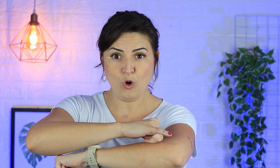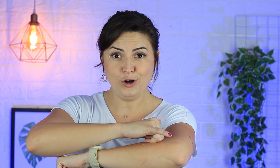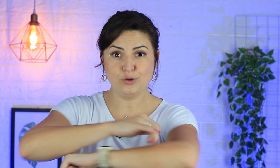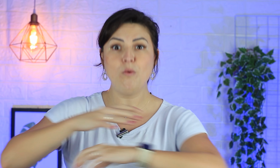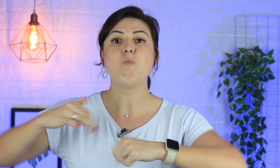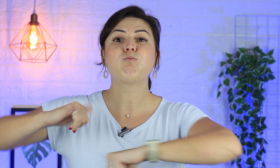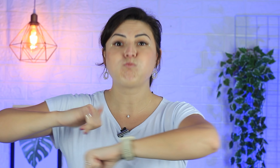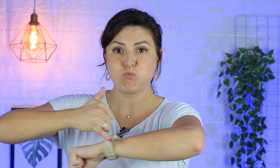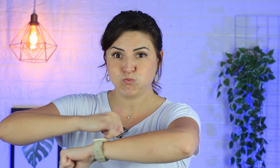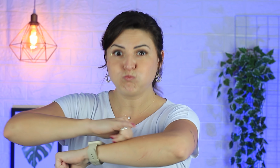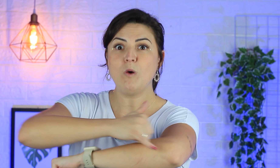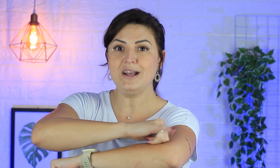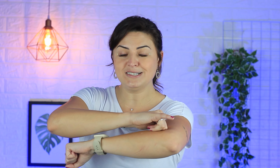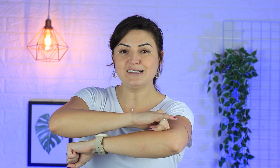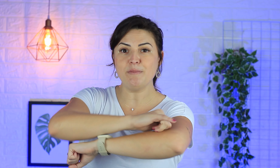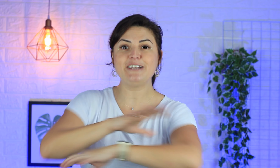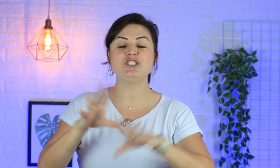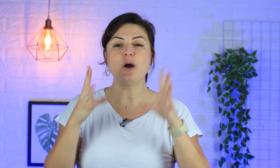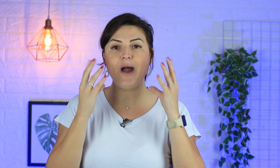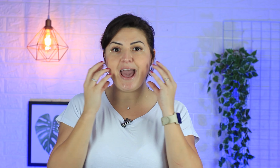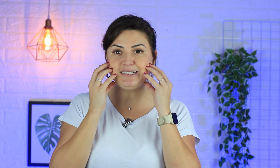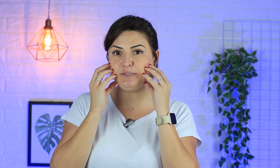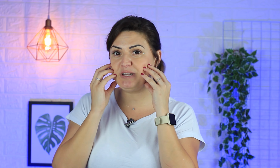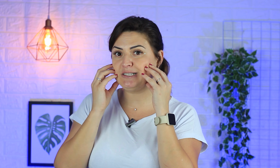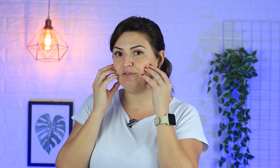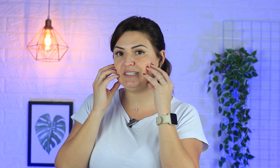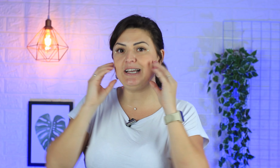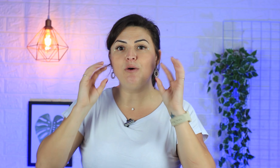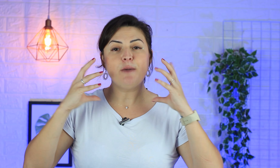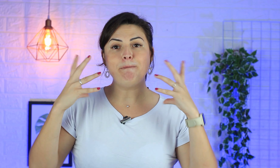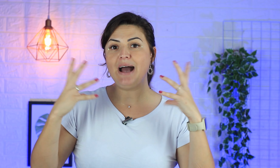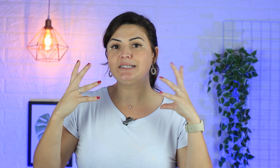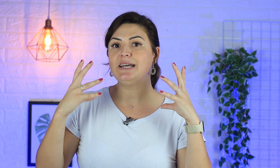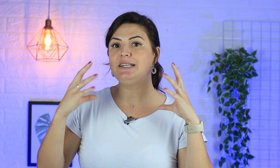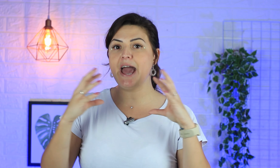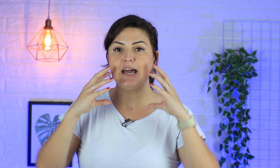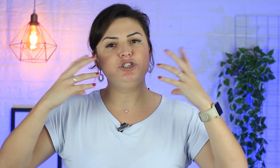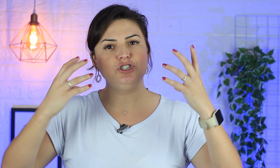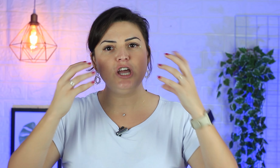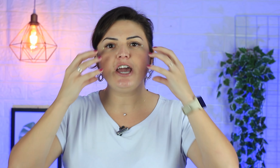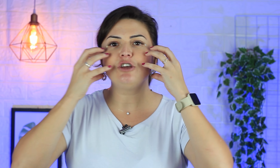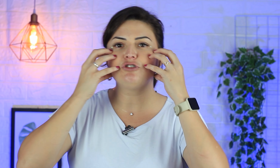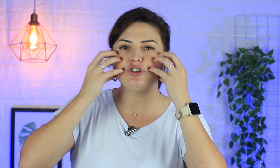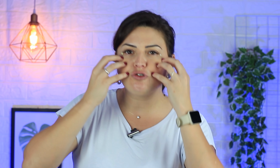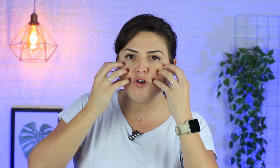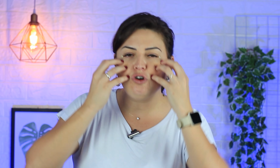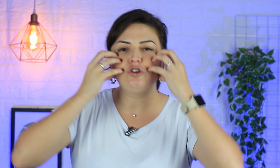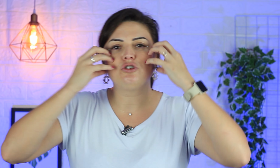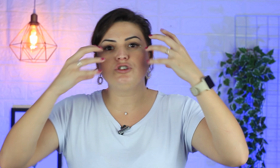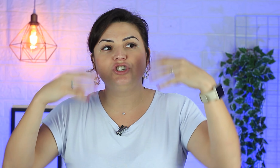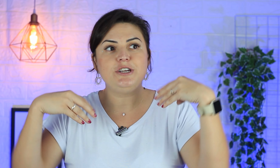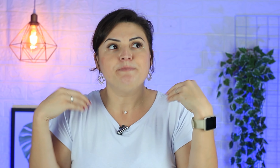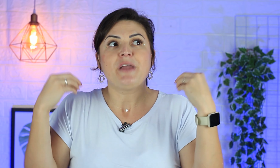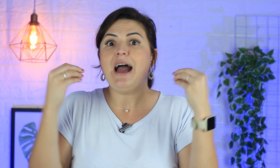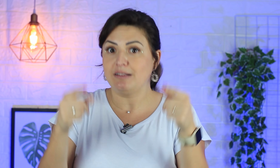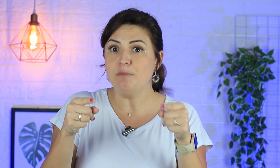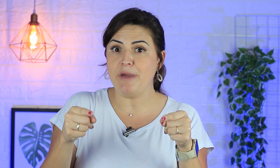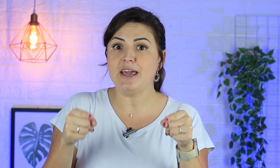Gordo. Exatamente. Então, essa expressão facial que passa a ideia de cheio, de gordo, de... É também